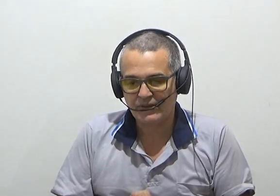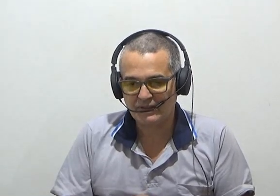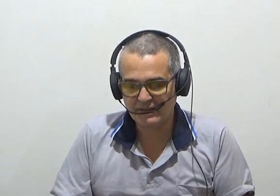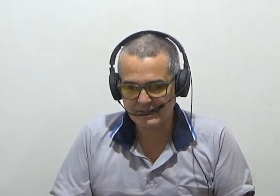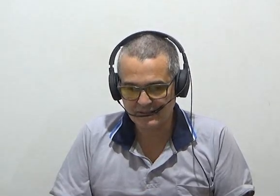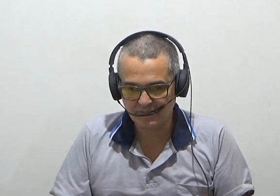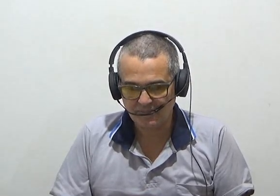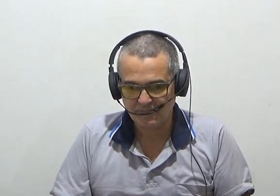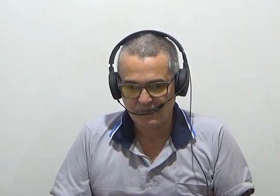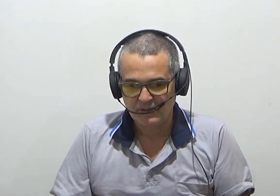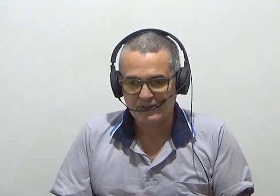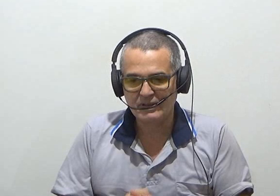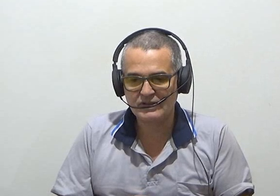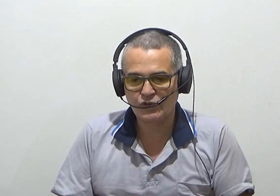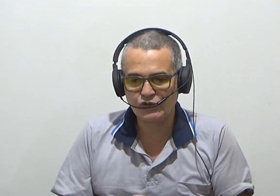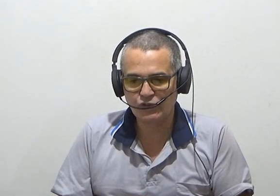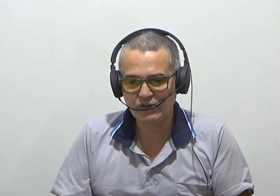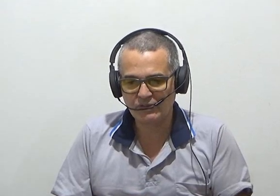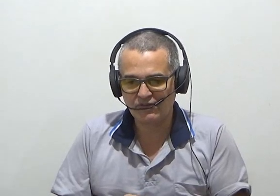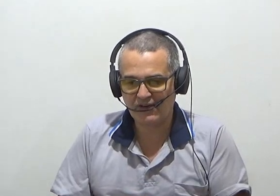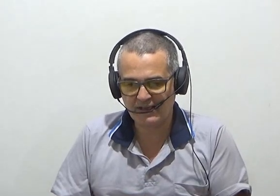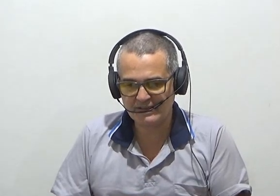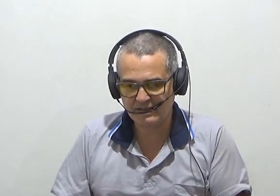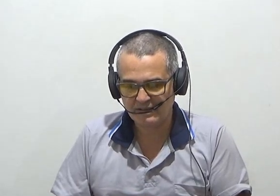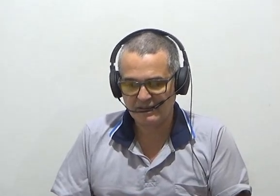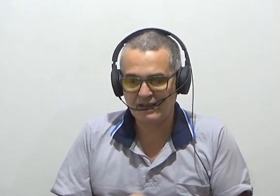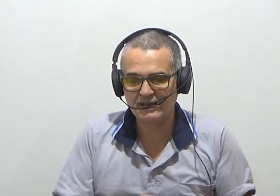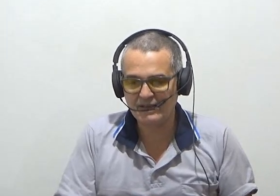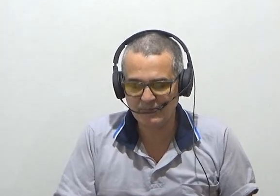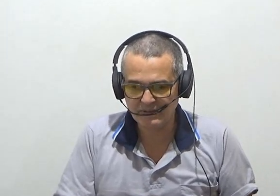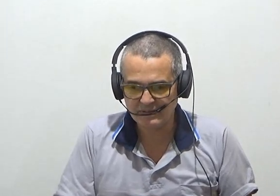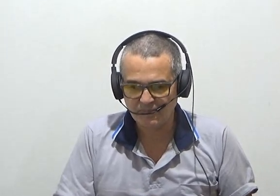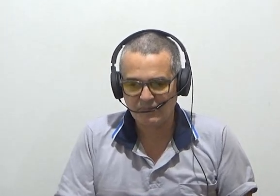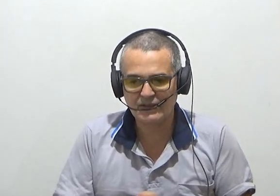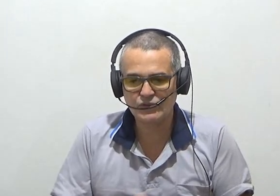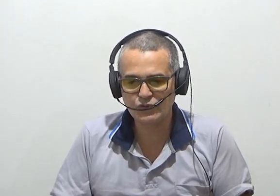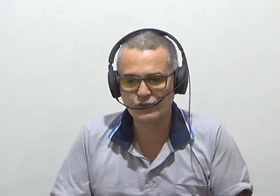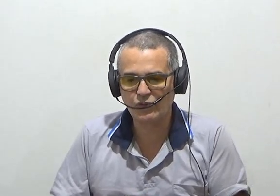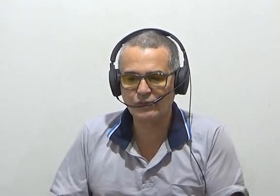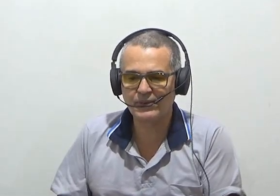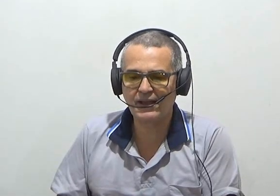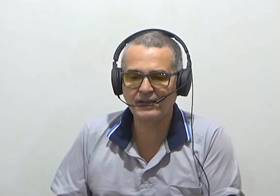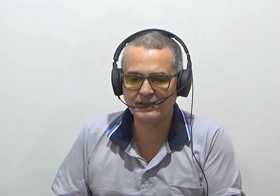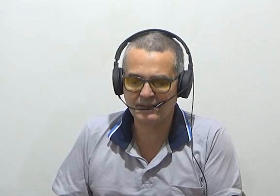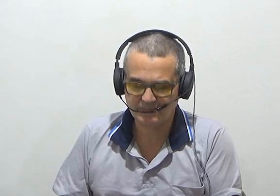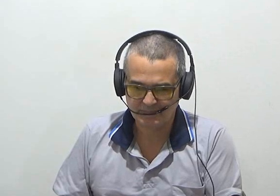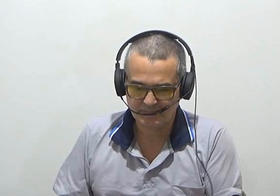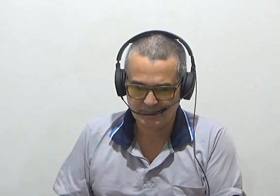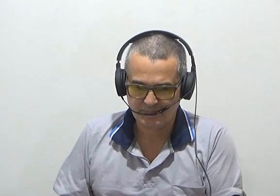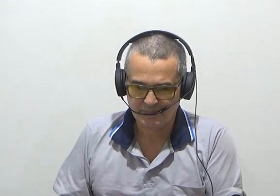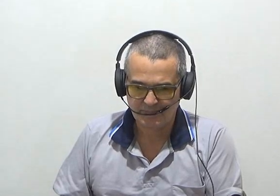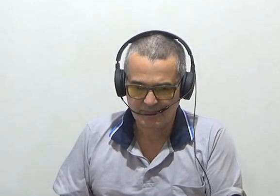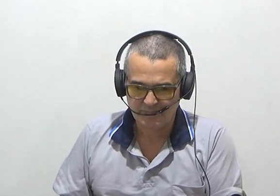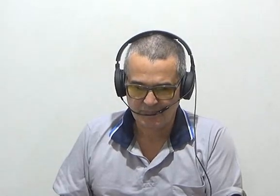a importância de se construir uma frase em libras para que o surdo compreenda.